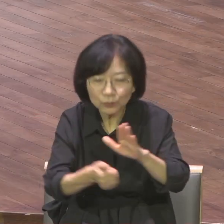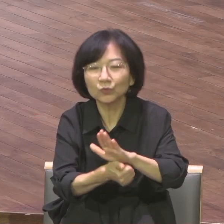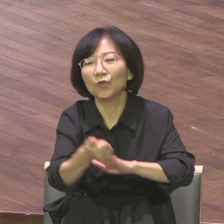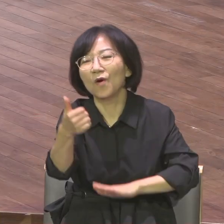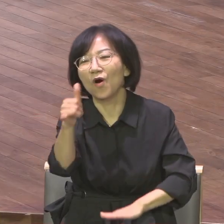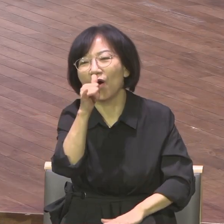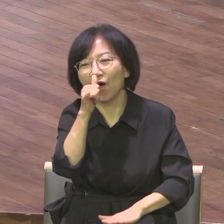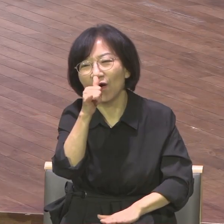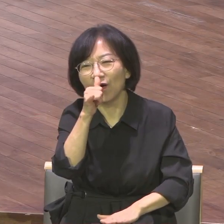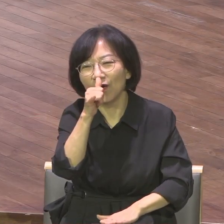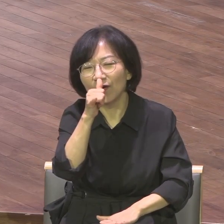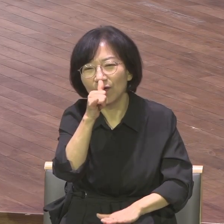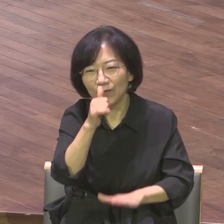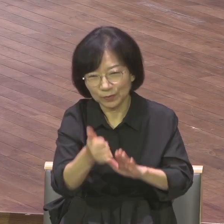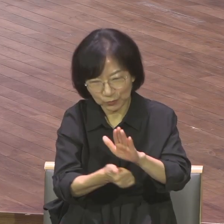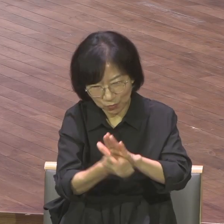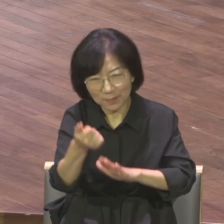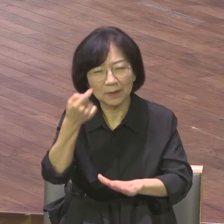것입니다.